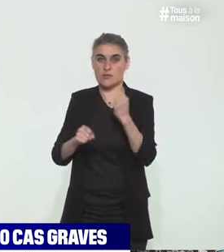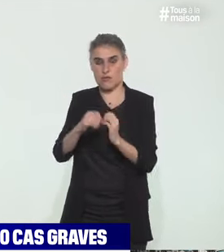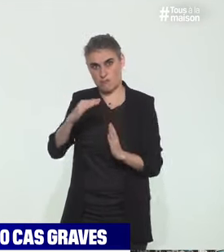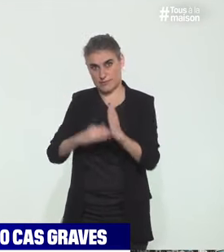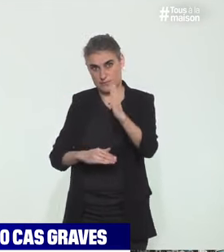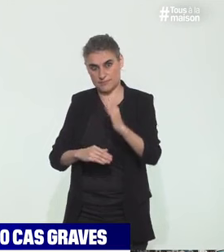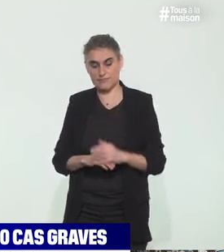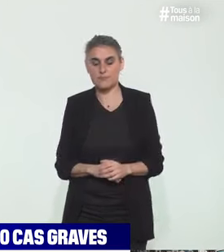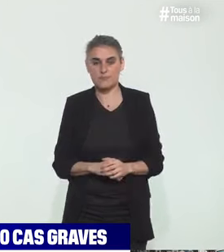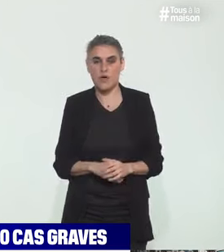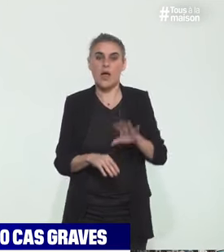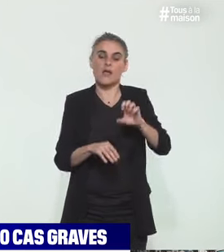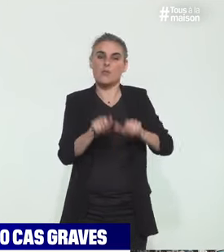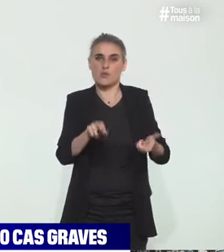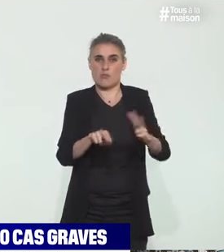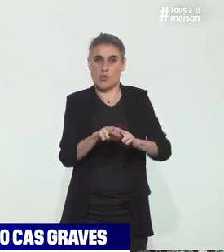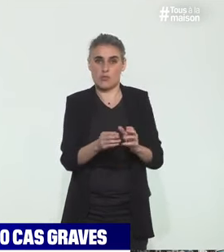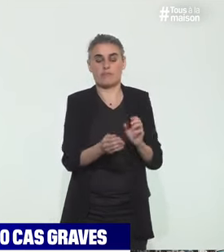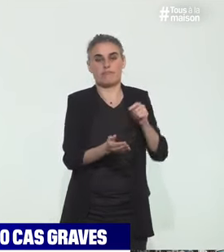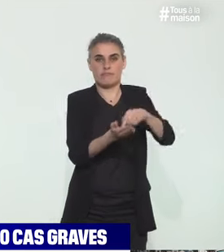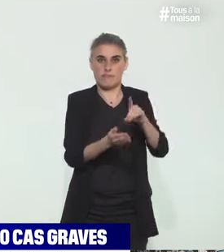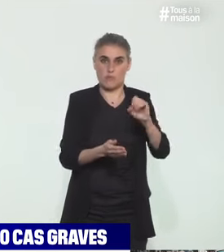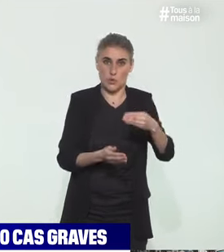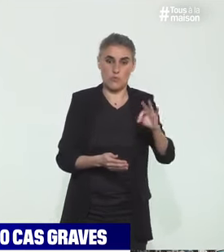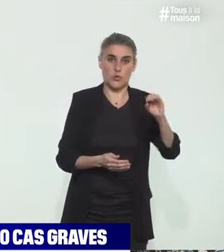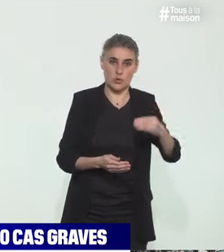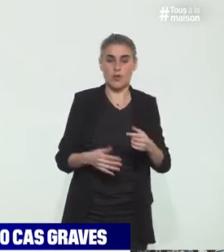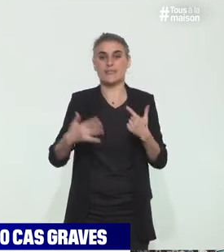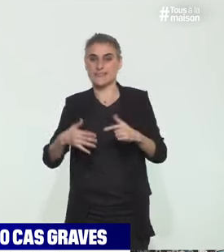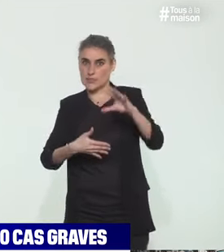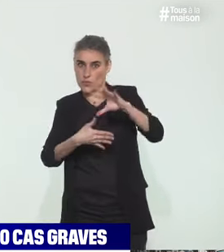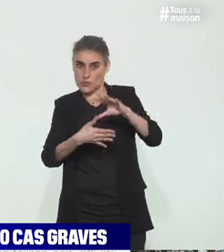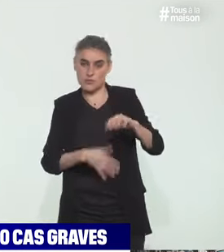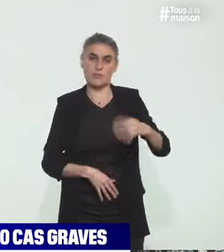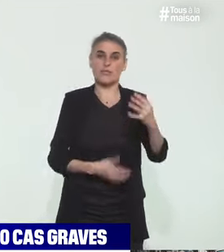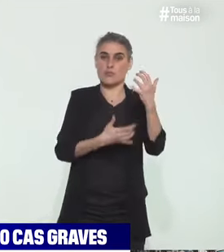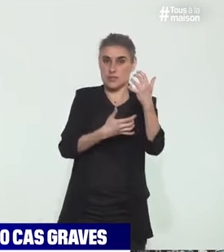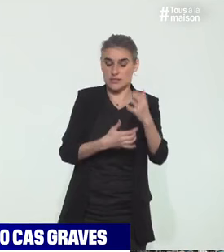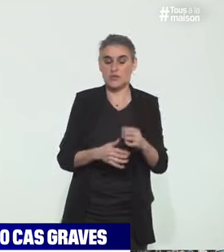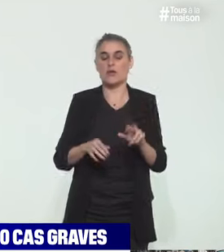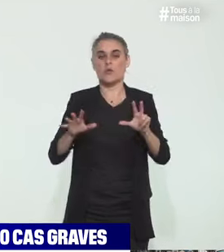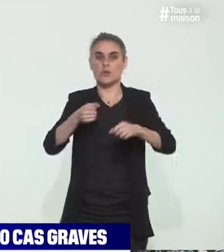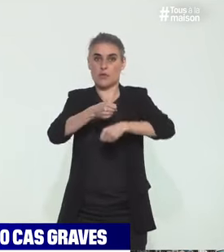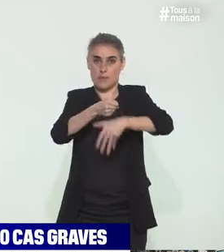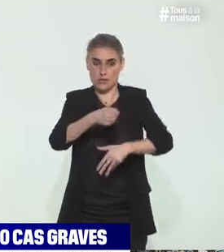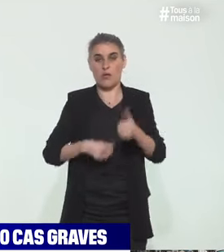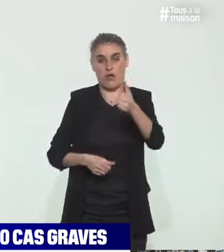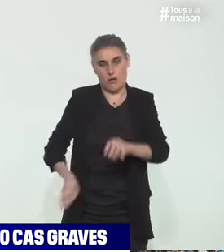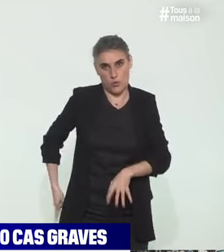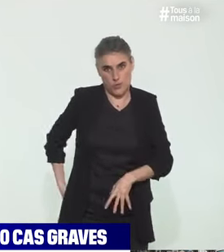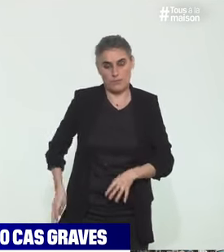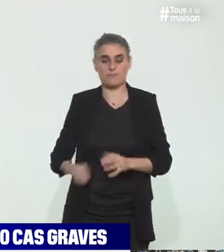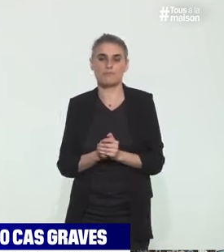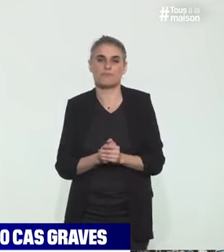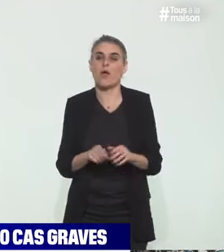avec 40 décès en Outre-mer, 17 en Guadeloupe, 14 en Martinique, 8 à Mayotte et 1 en Guyane. Et puis